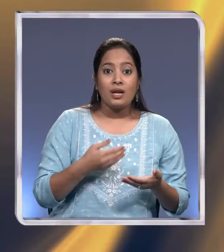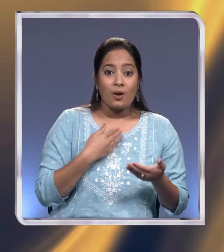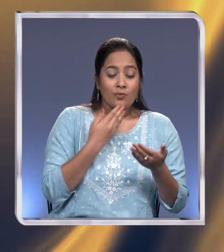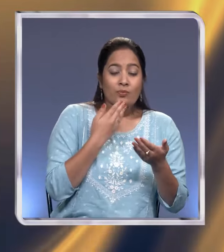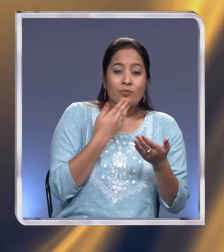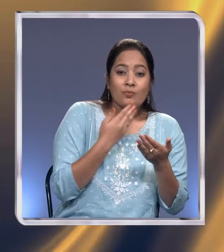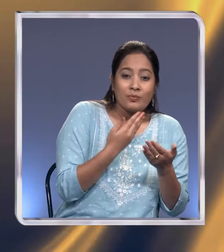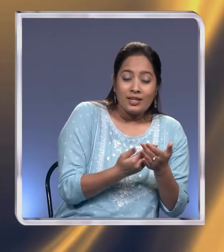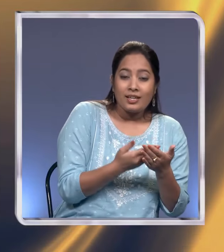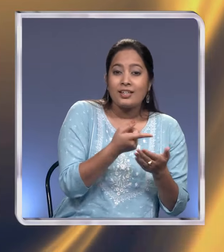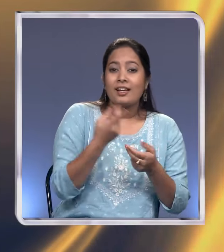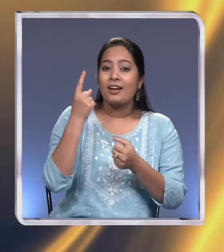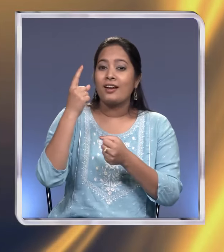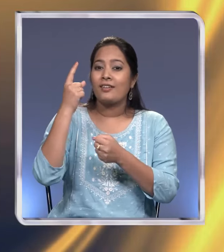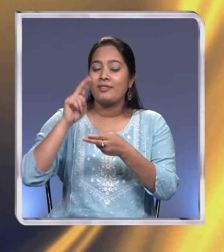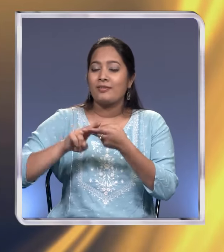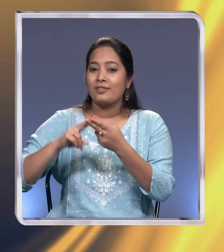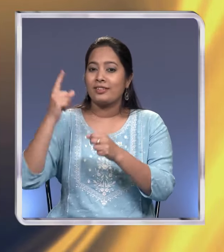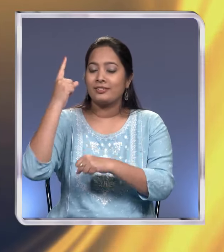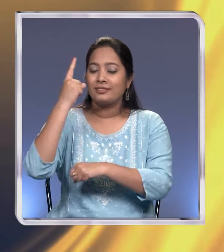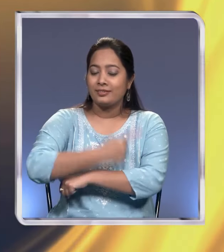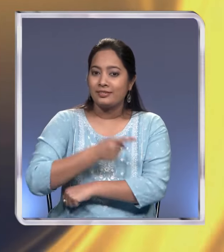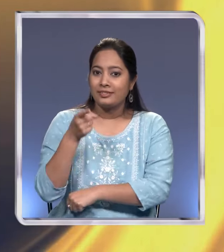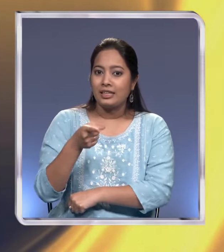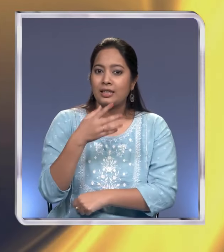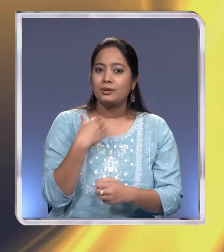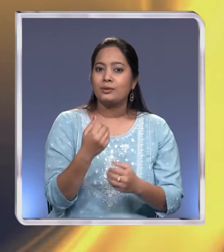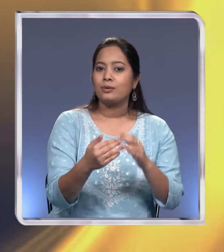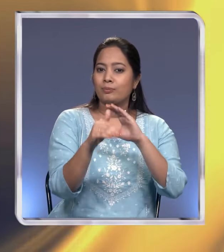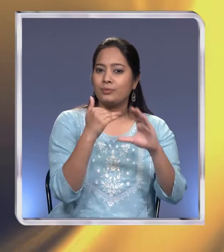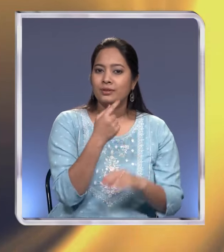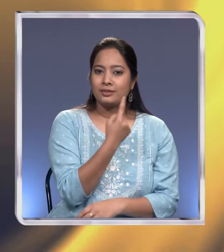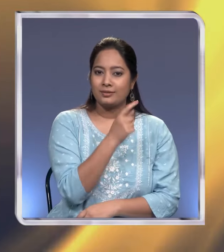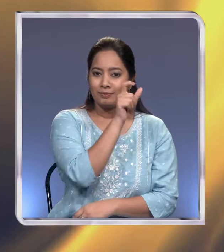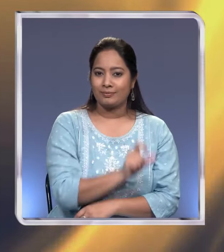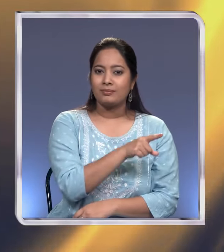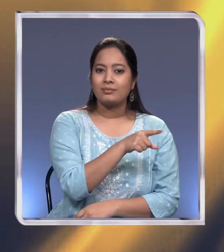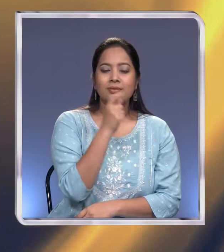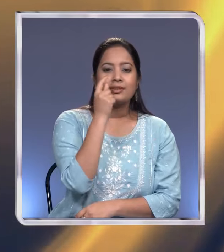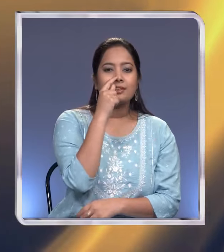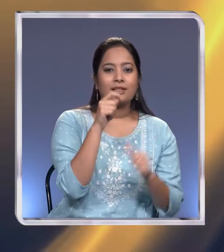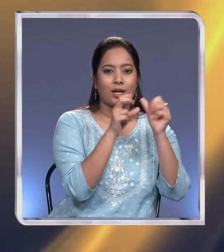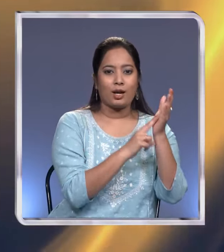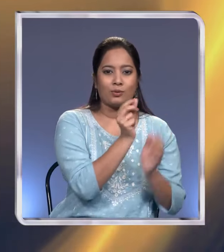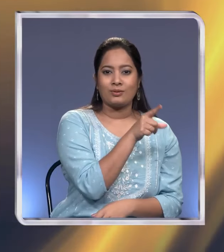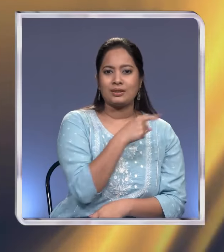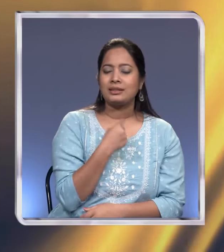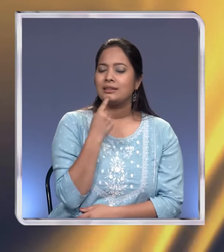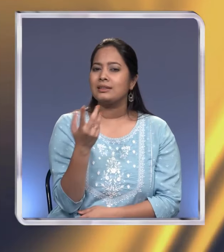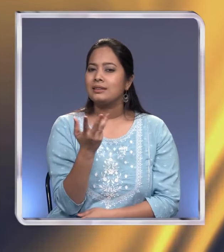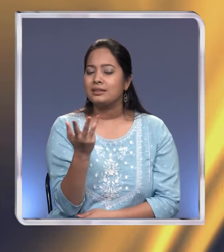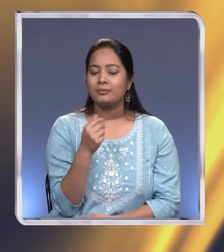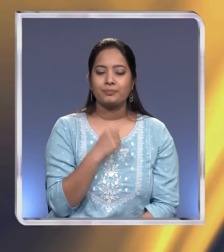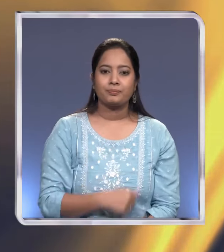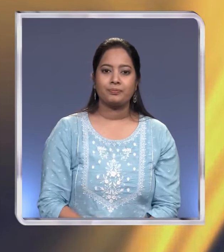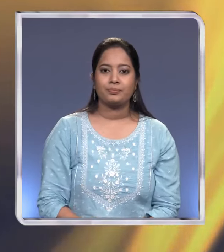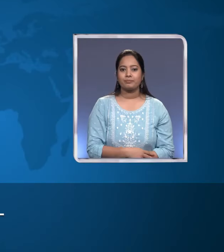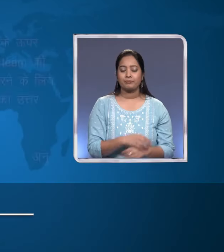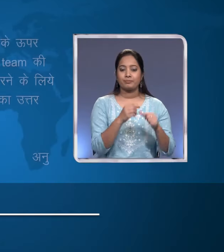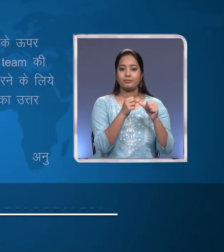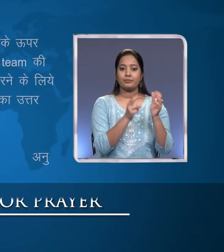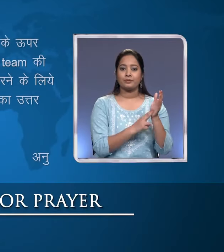और शुक्रिया शुक्रवार में आपके भेजे गए मैसेजेस को हम पढ़ने वाले हैं। पहला मैसेज जो है वो हमें अनु ने भेजा है, और अनु कह रही